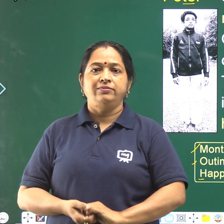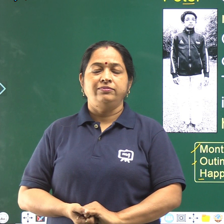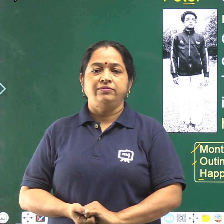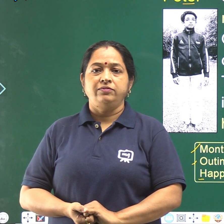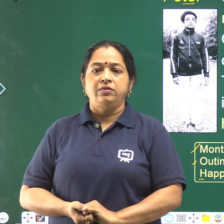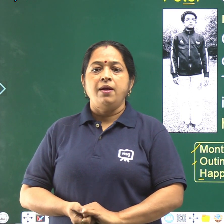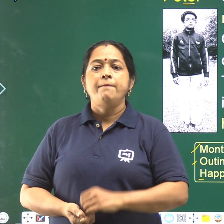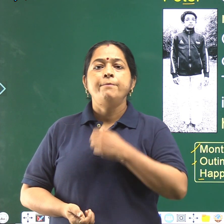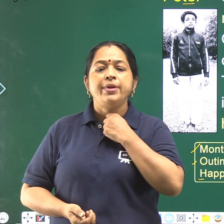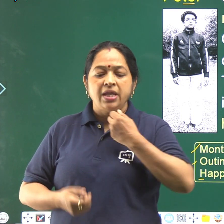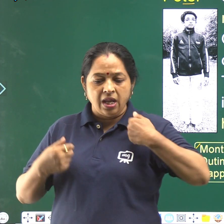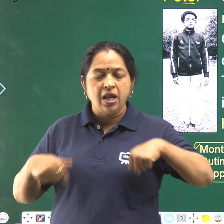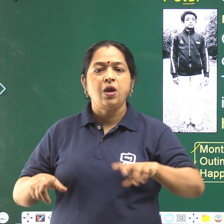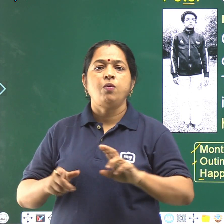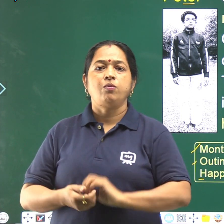व्यवहार